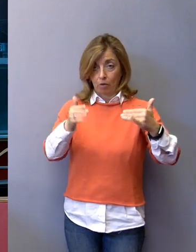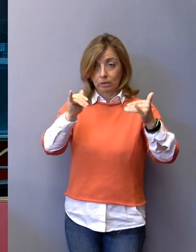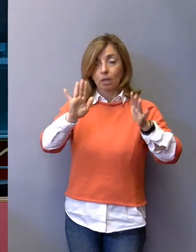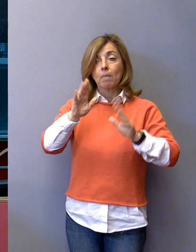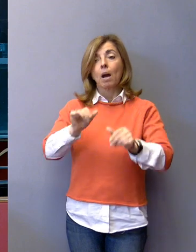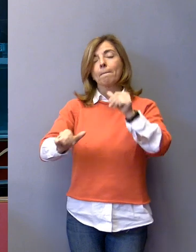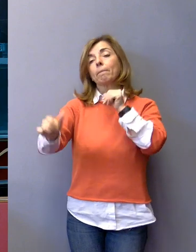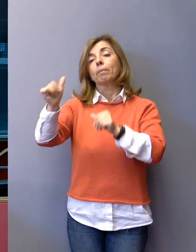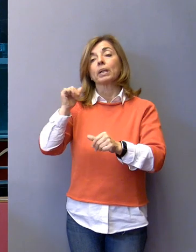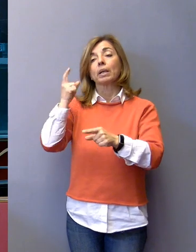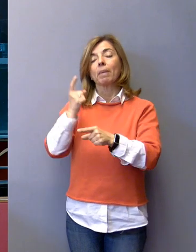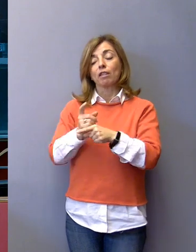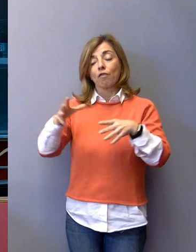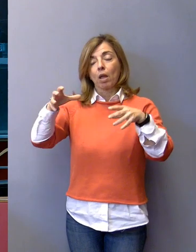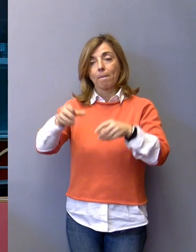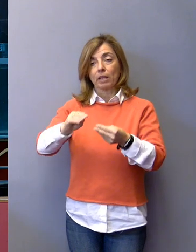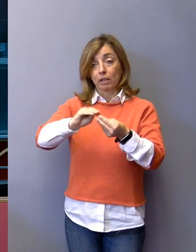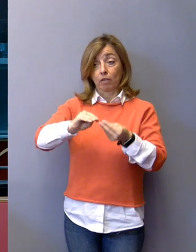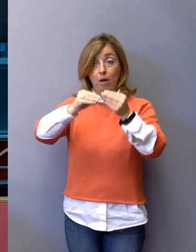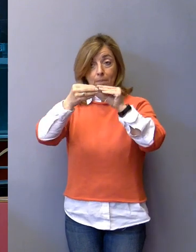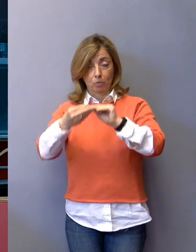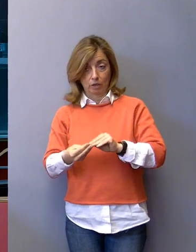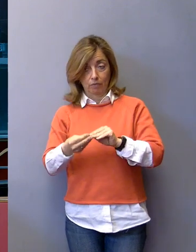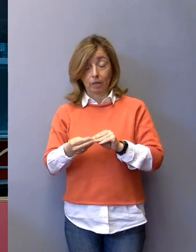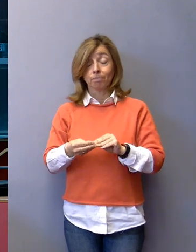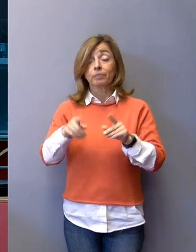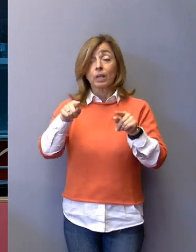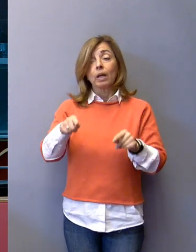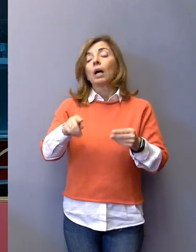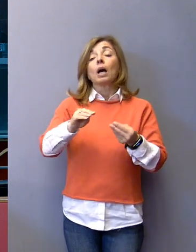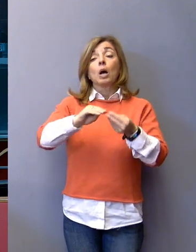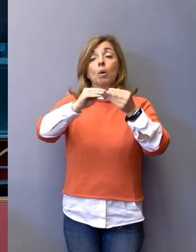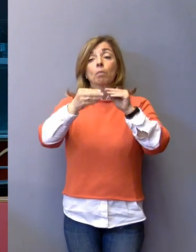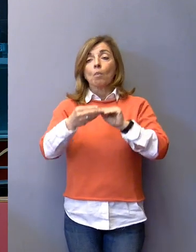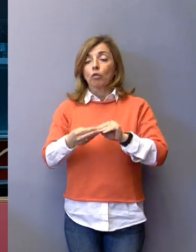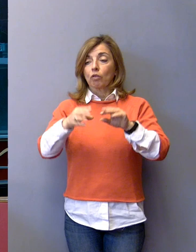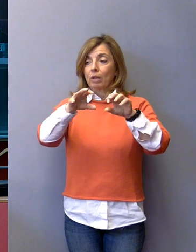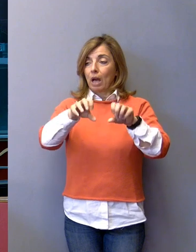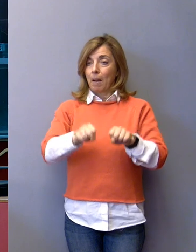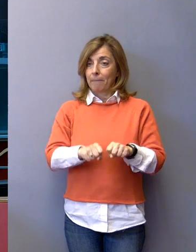dell'impegnativa questa modifica dell'impegnativa era Diciamo